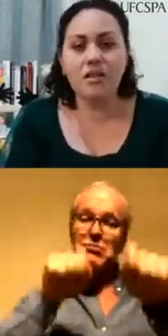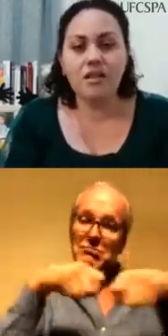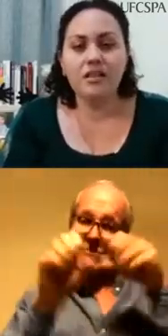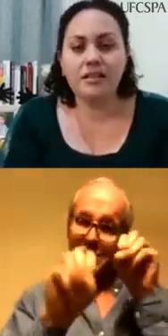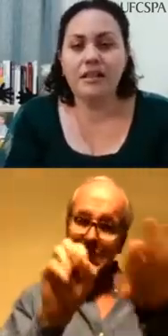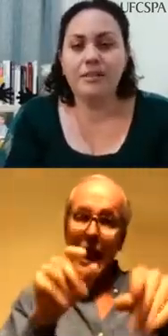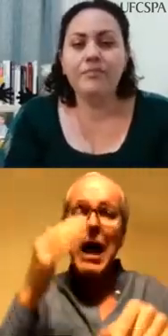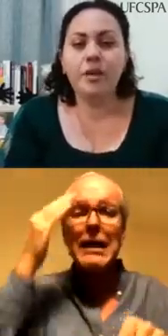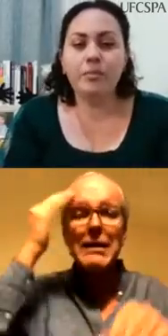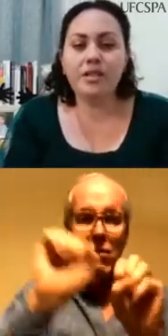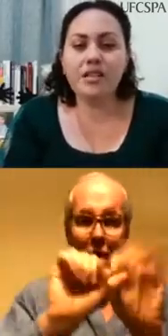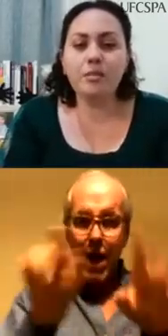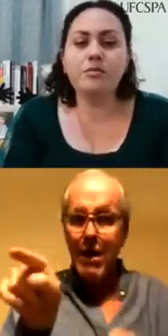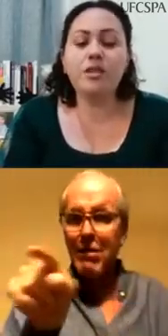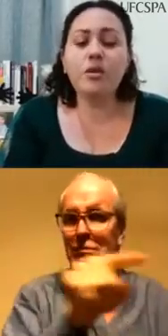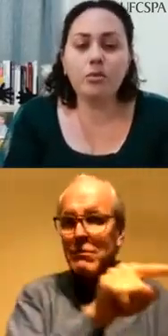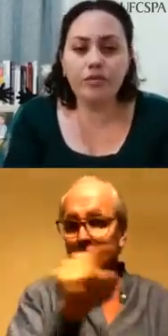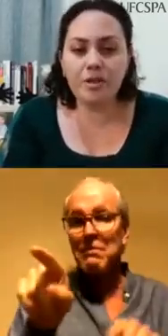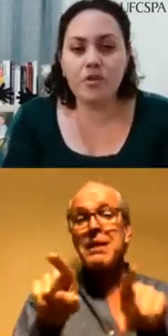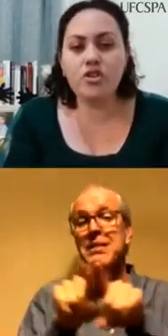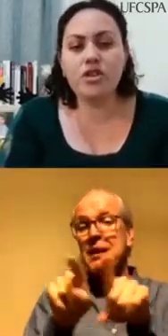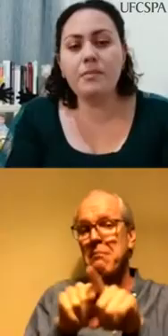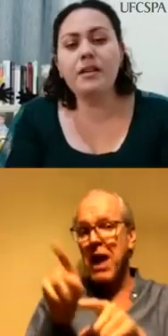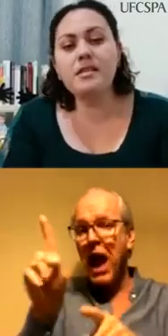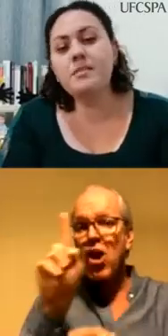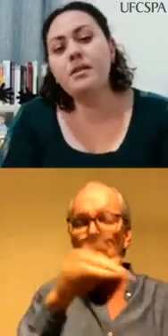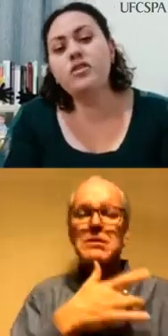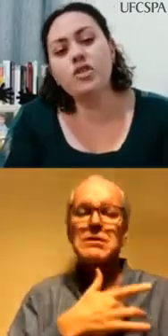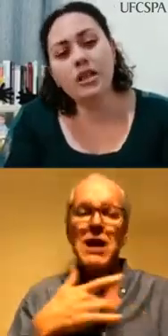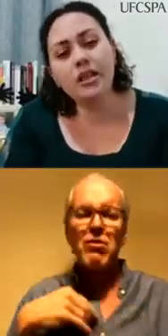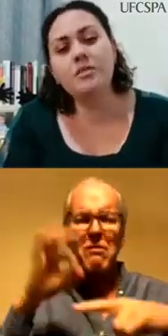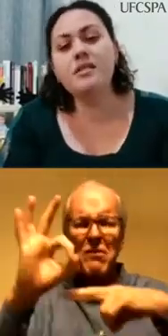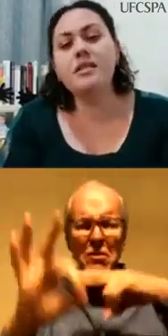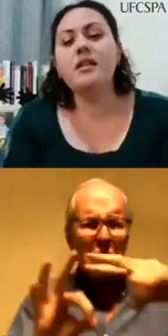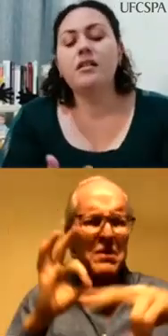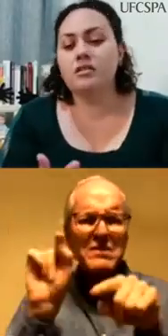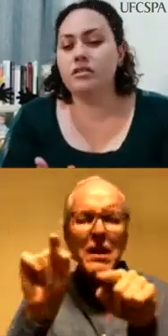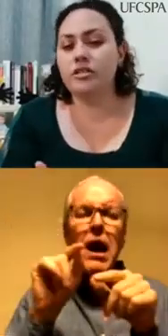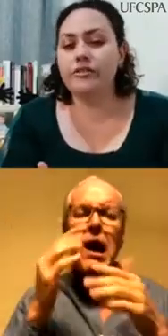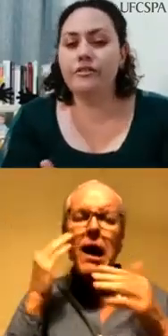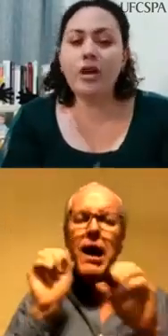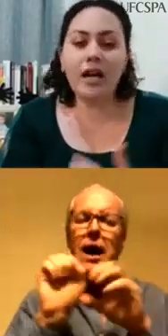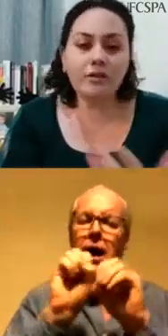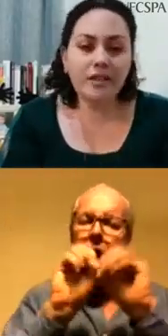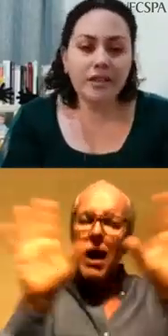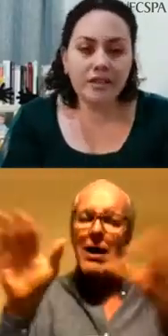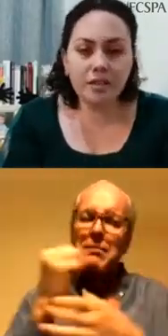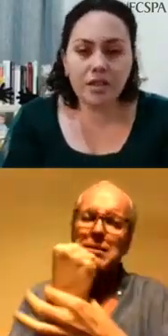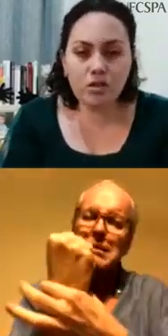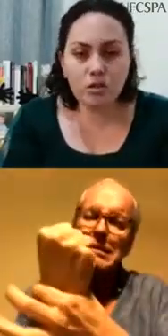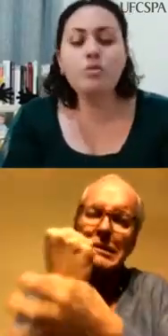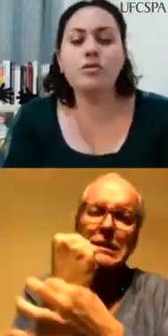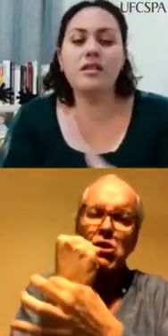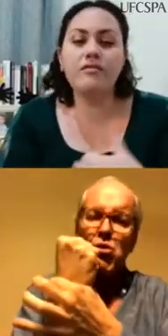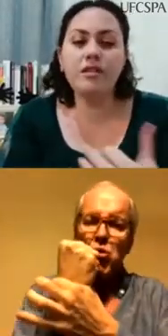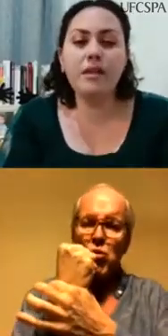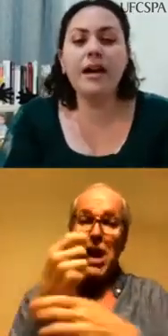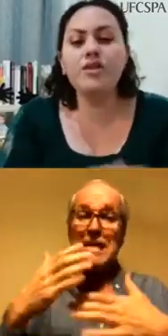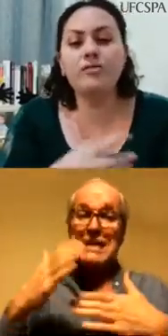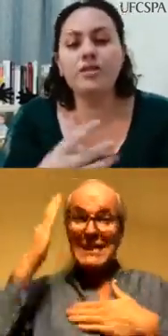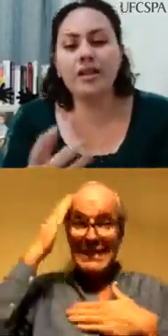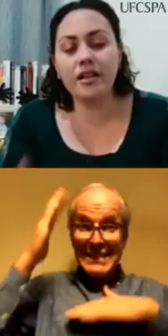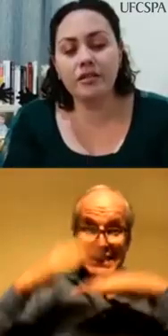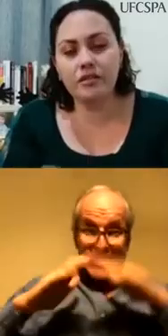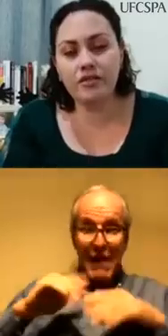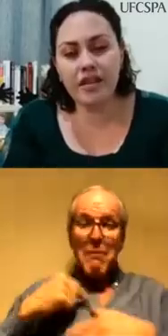local. Por exemplo, na UFSP, a gente trabalha a disciplina de Libras, focado em determinados cursos, na